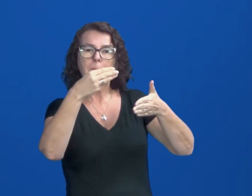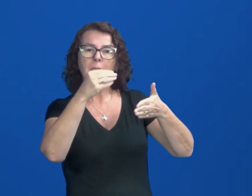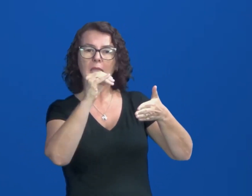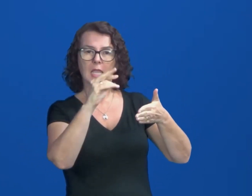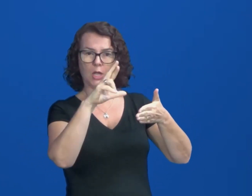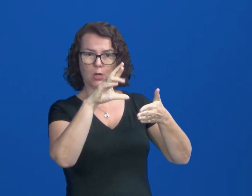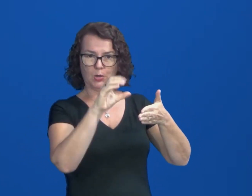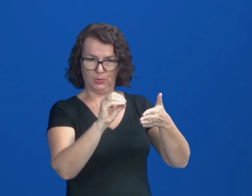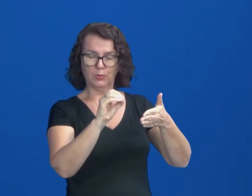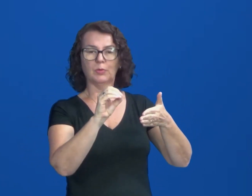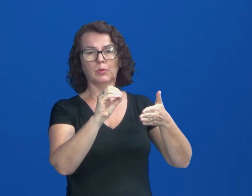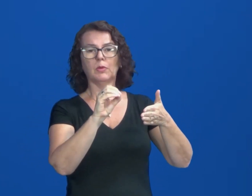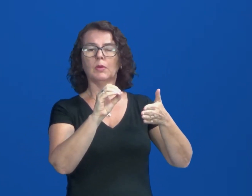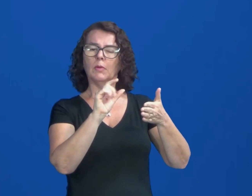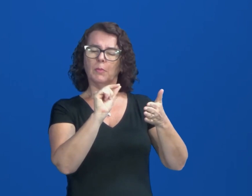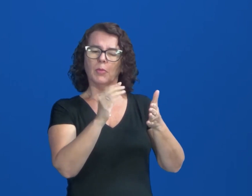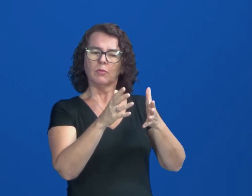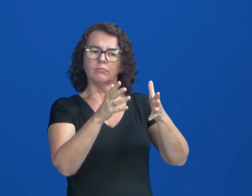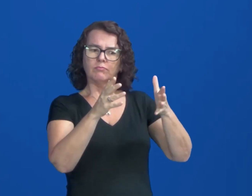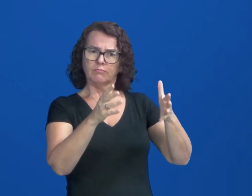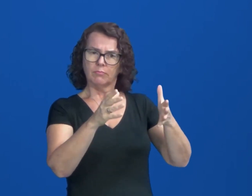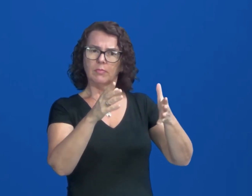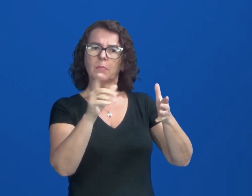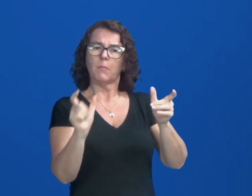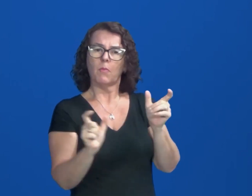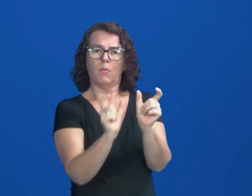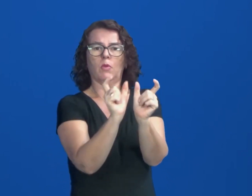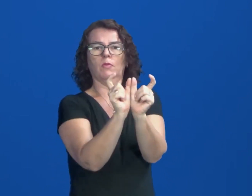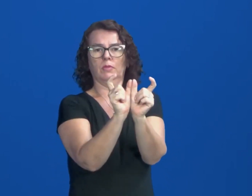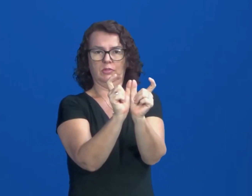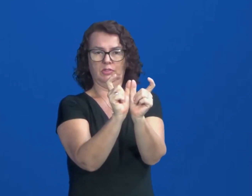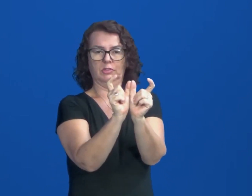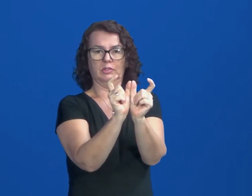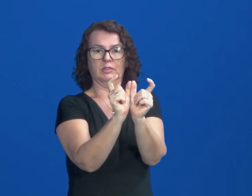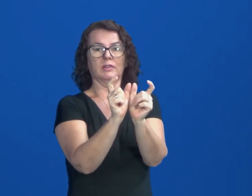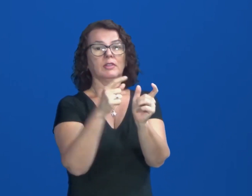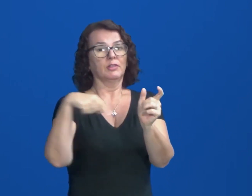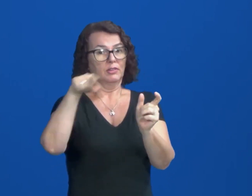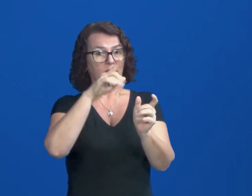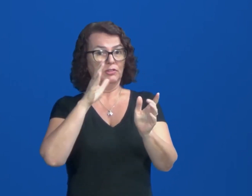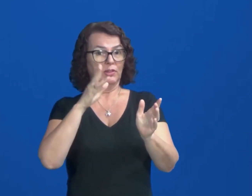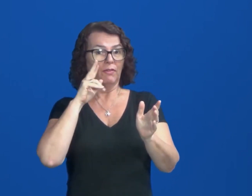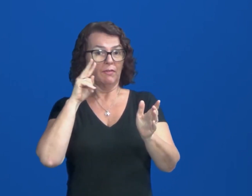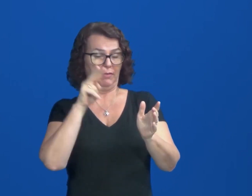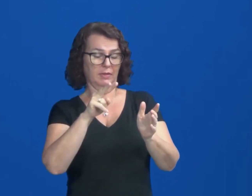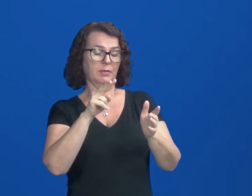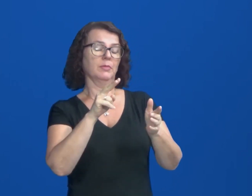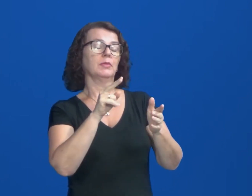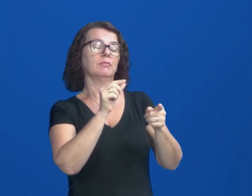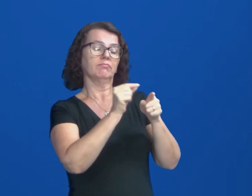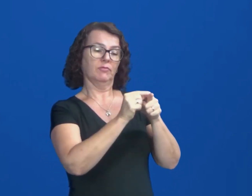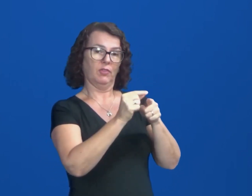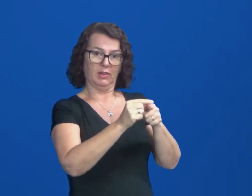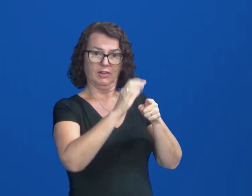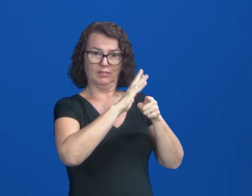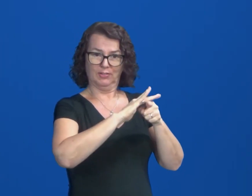focados nos aspectos micro, expandindo agora para morfologia. Nós já vimos